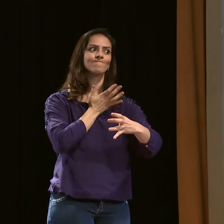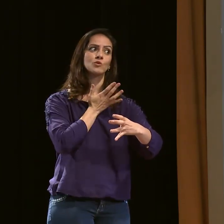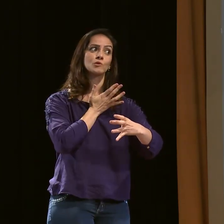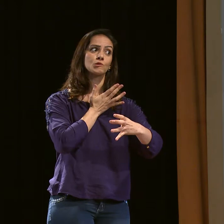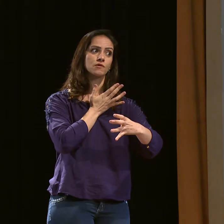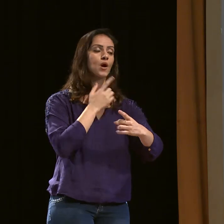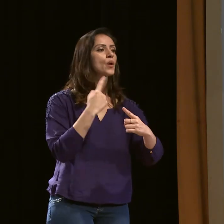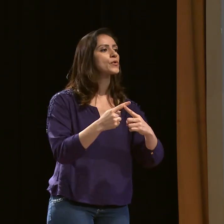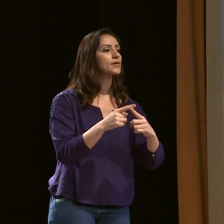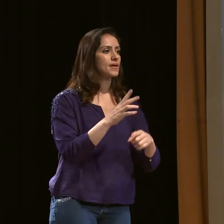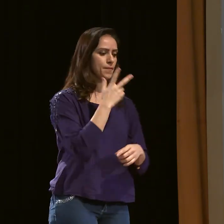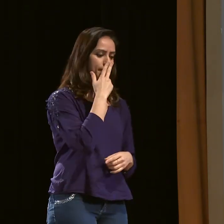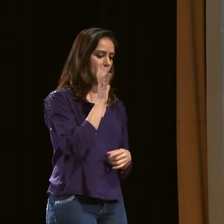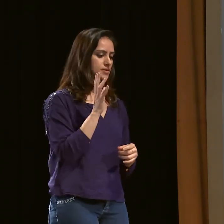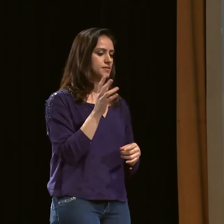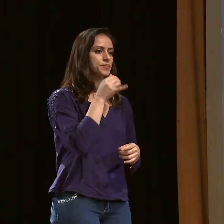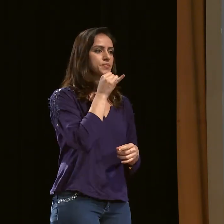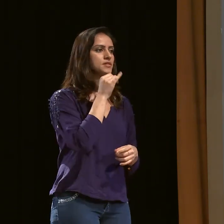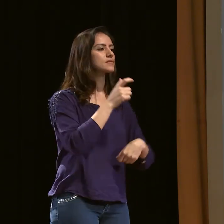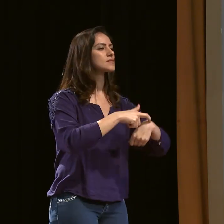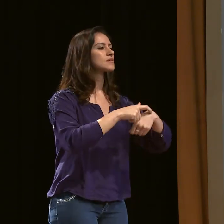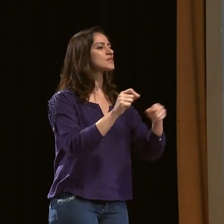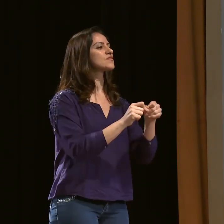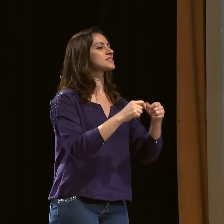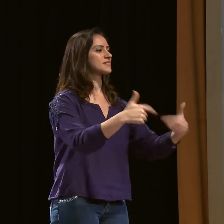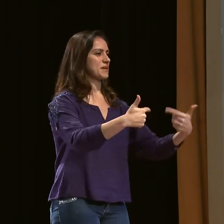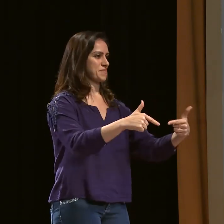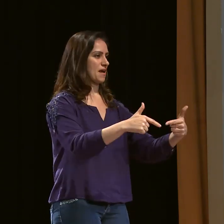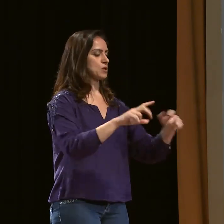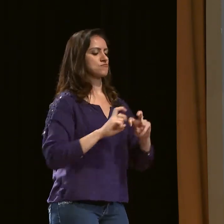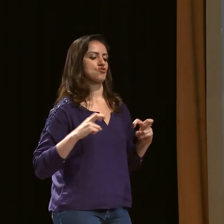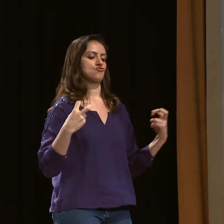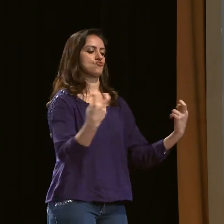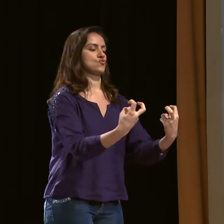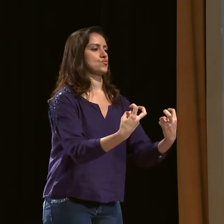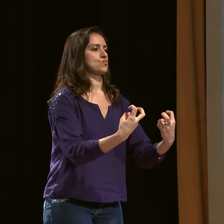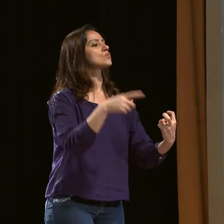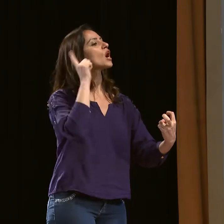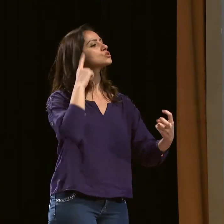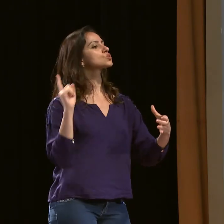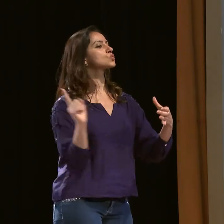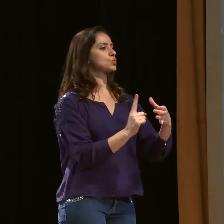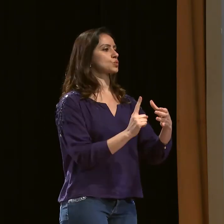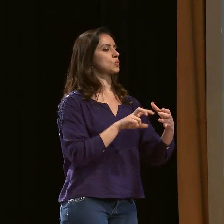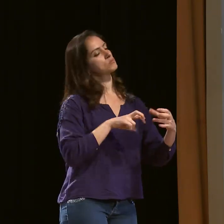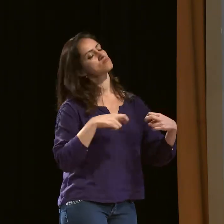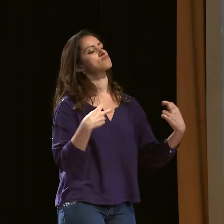é horrível essa comunicação, porque parece que, por exemplo, no momento de fazer um trabalho, se a gente está sentados em grupo, os surdos estão